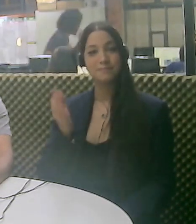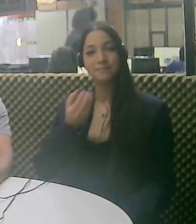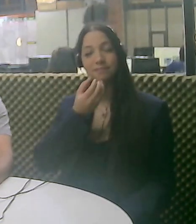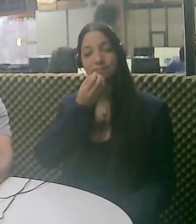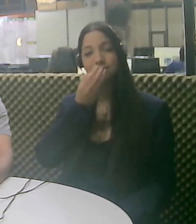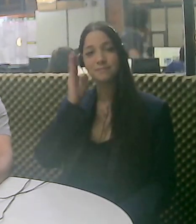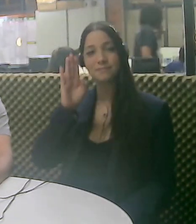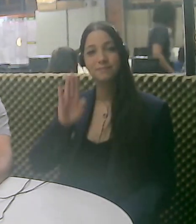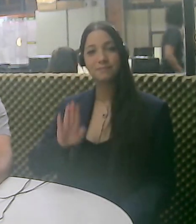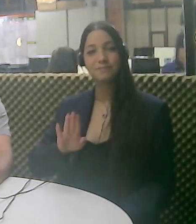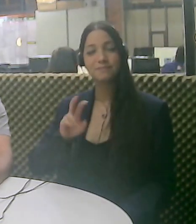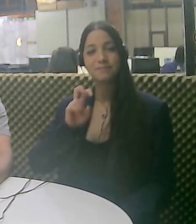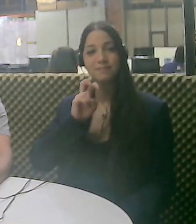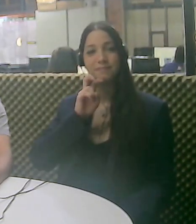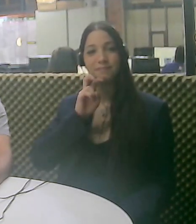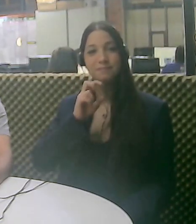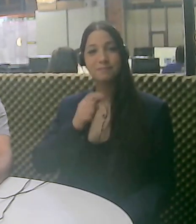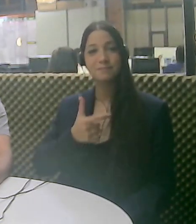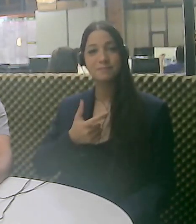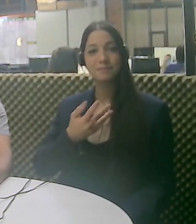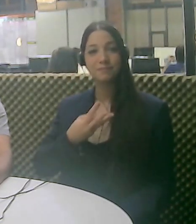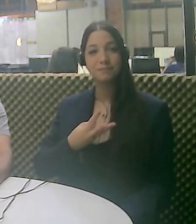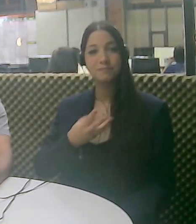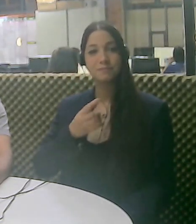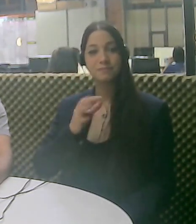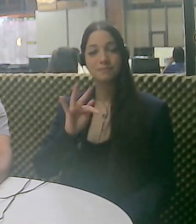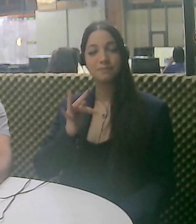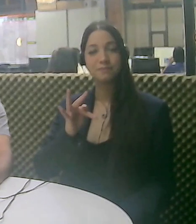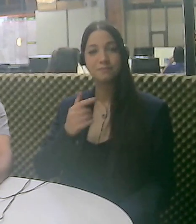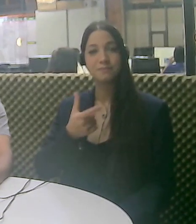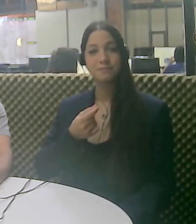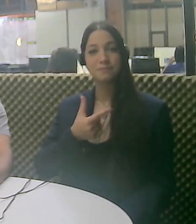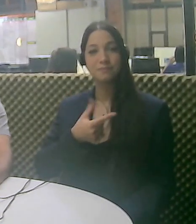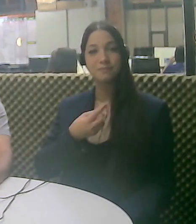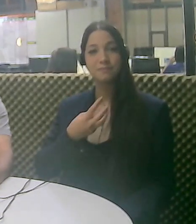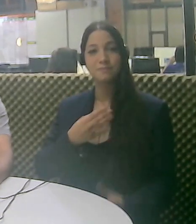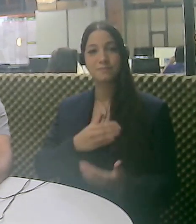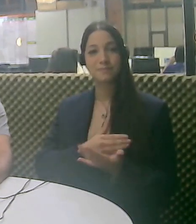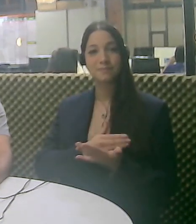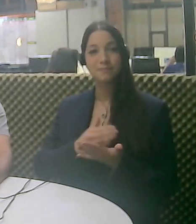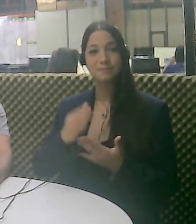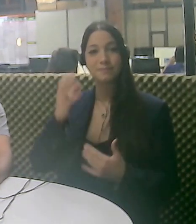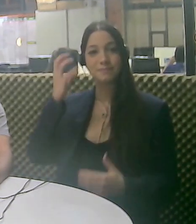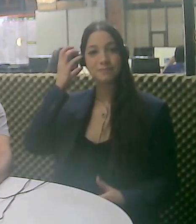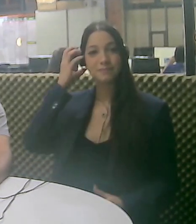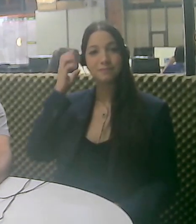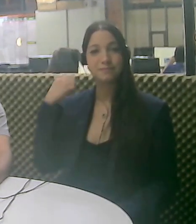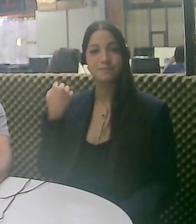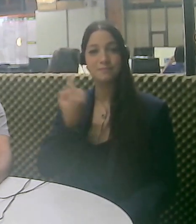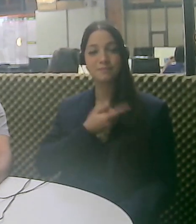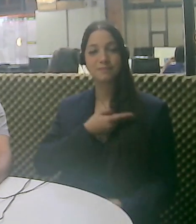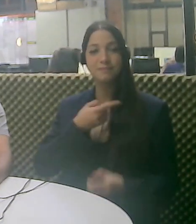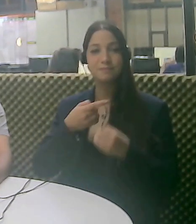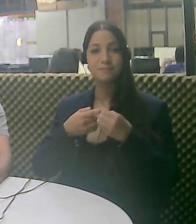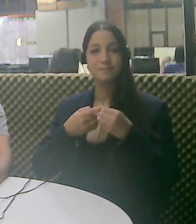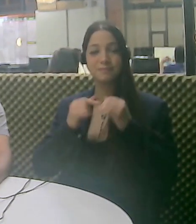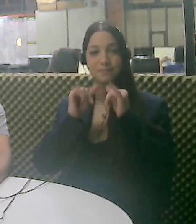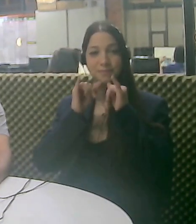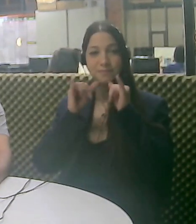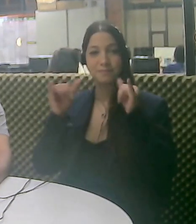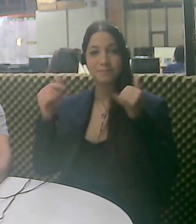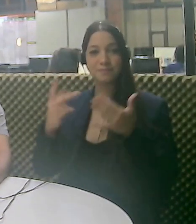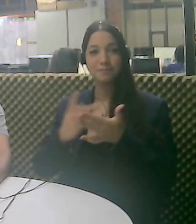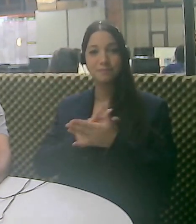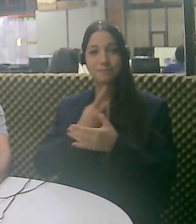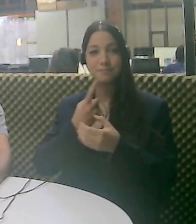Boa tarde, hoje é quinta-feira, dia 23 de fevereiro de 2023. Está no ar a Rádio Nossa Cidade com um boletim de notícias sobre o